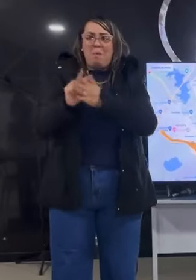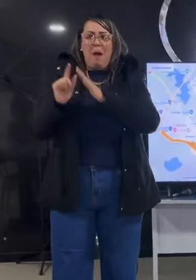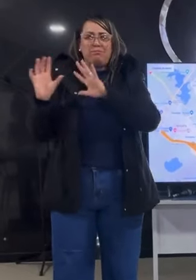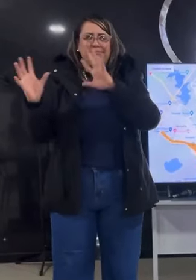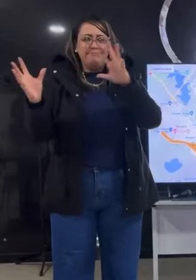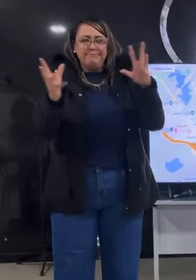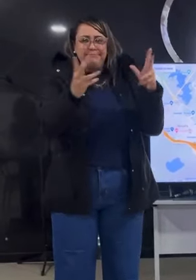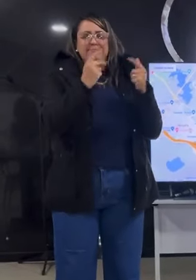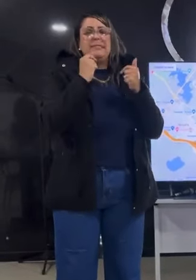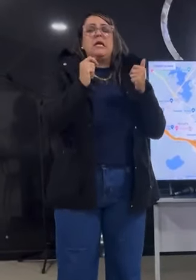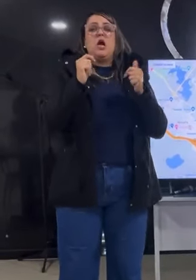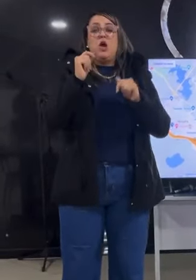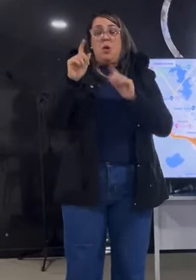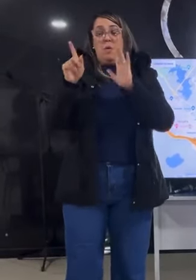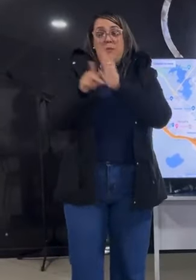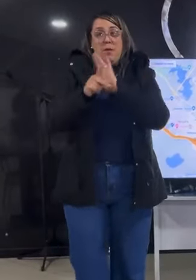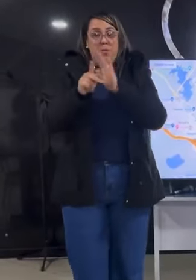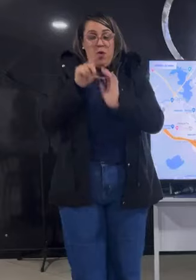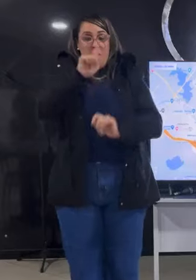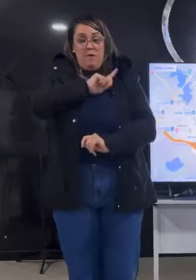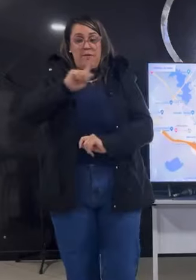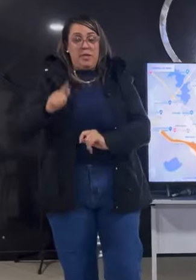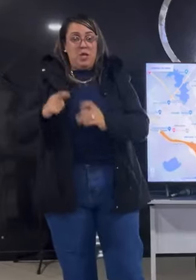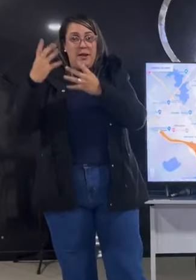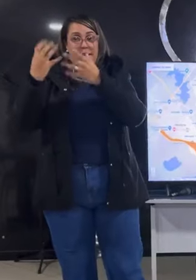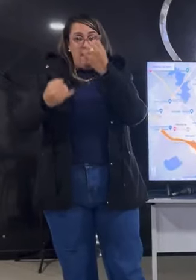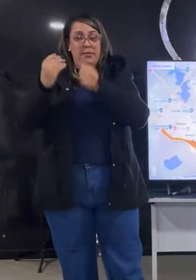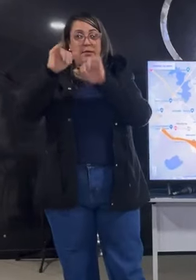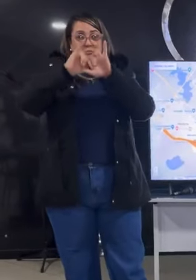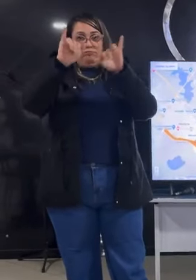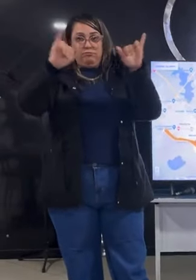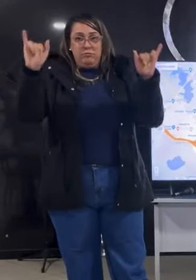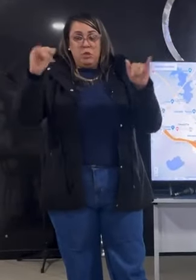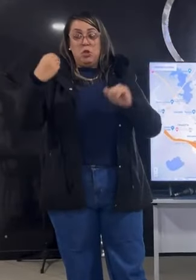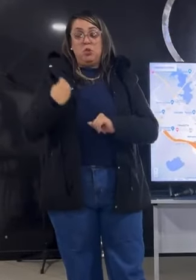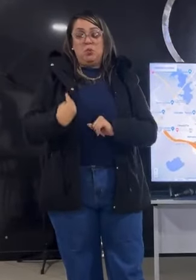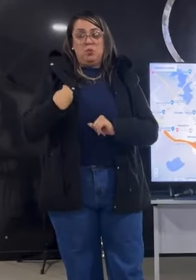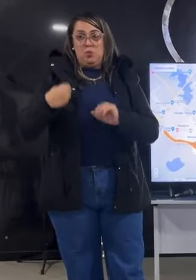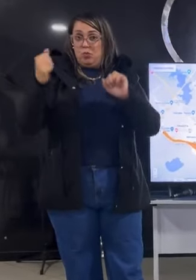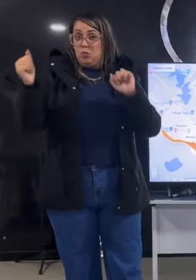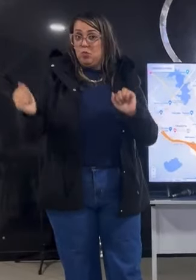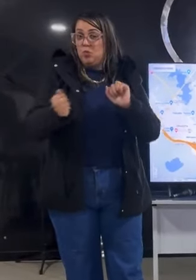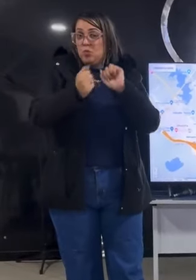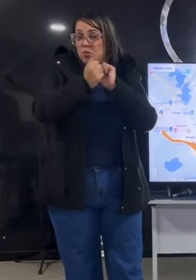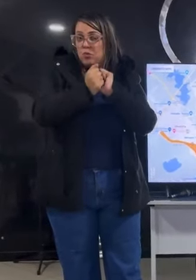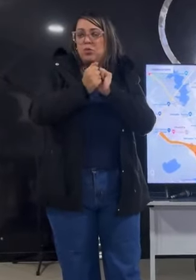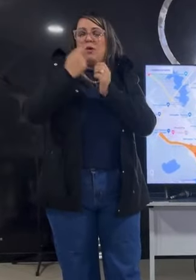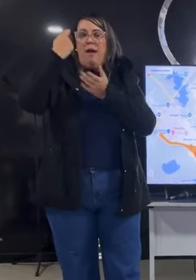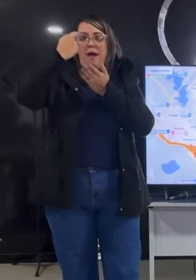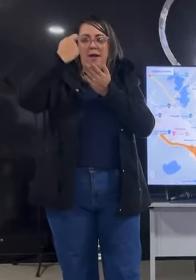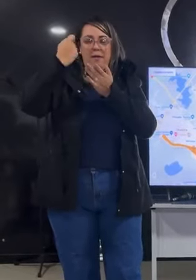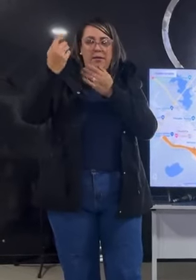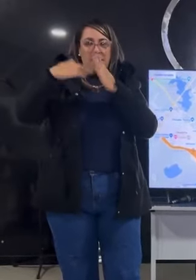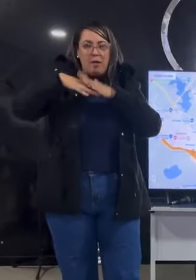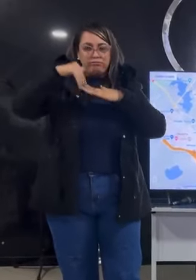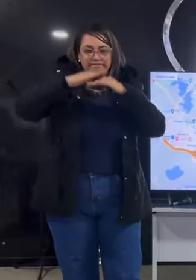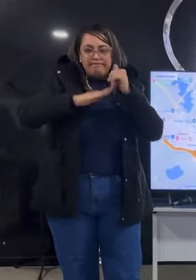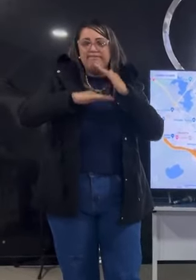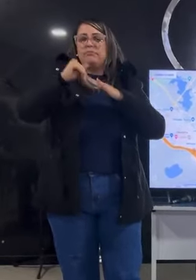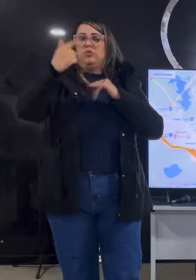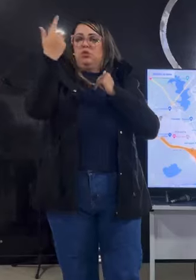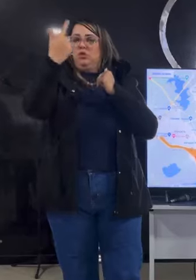Estado Eduardo Leite disse aqui hoje para todo mundo que estará junto conosco nessa recuperação trazendo